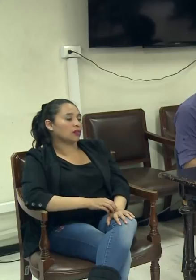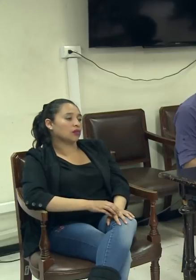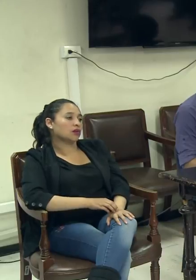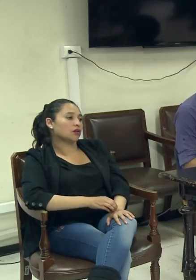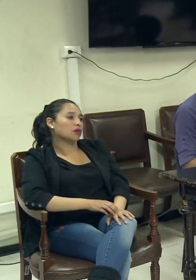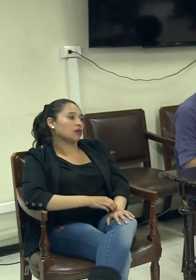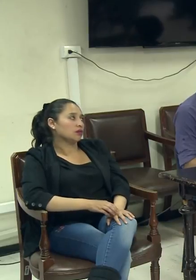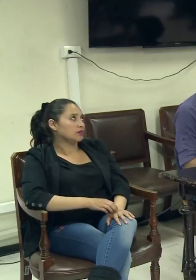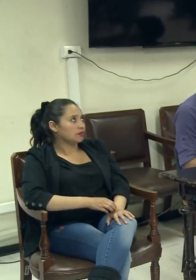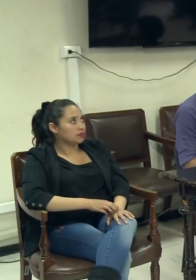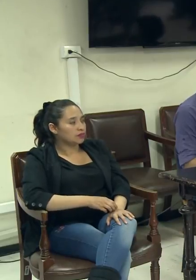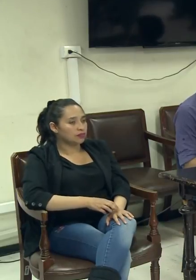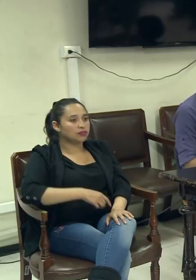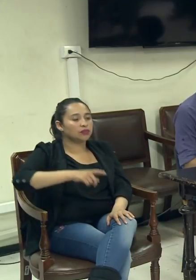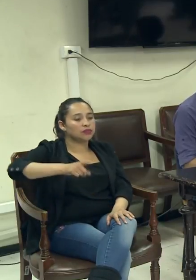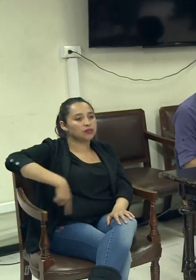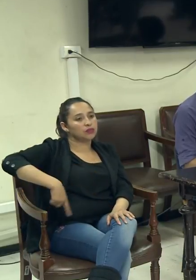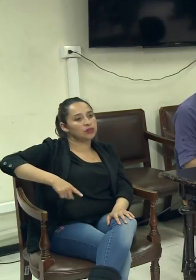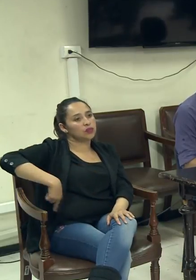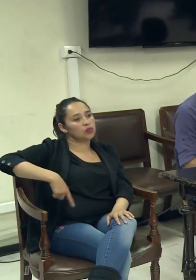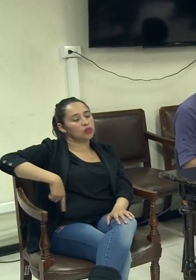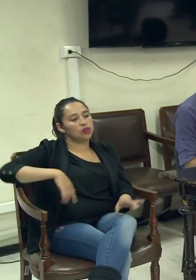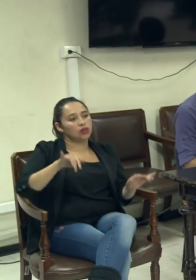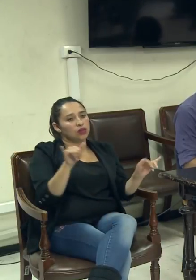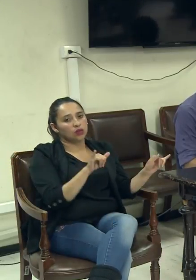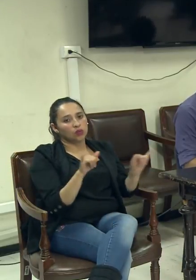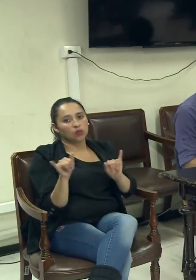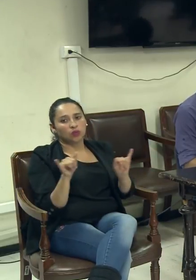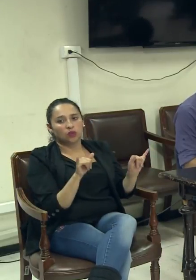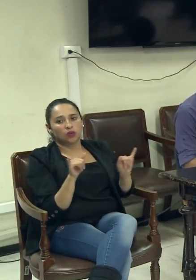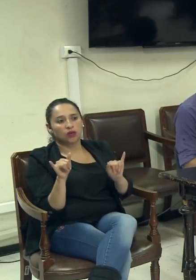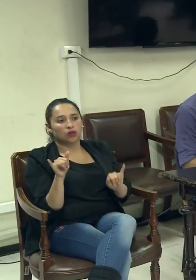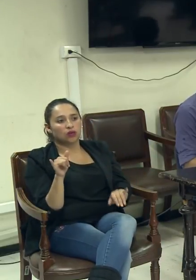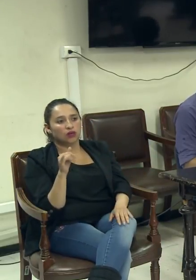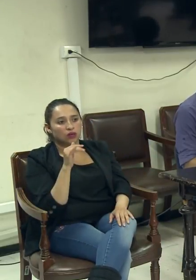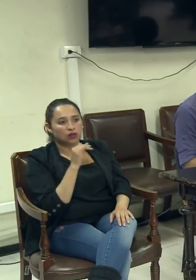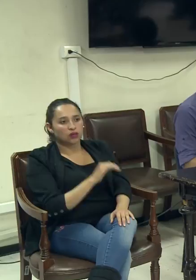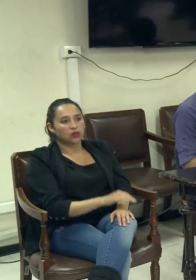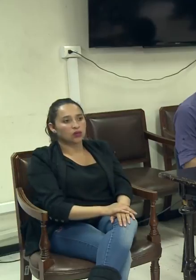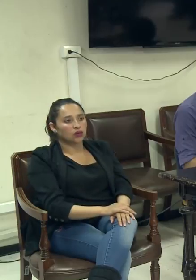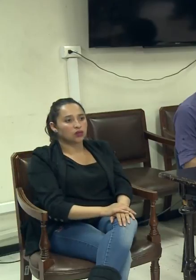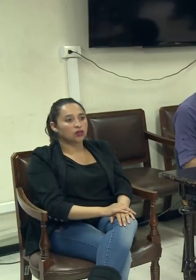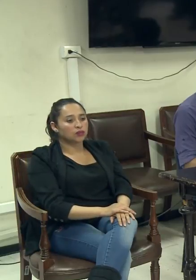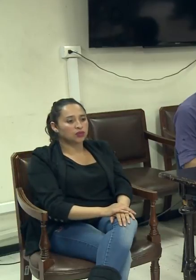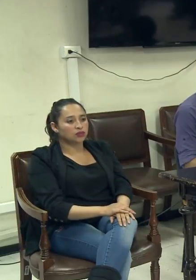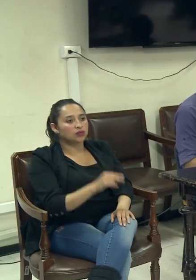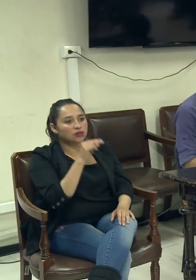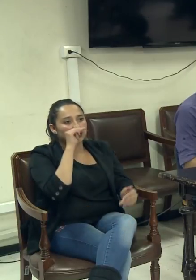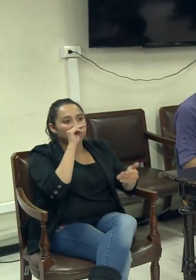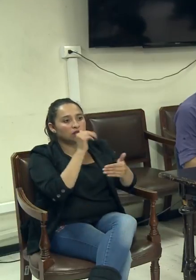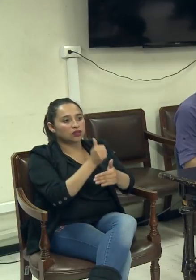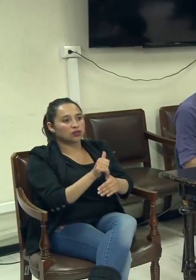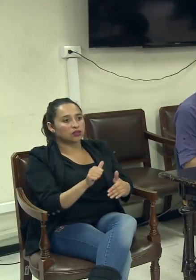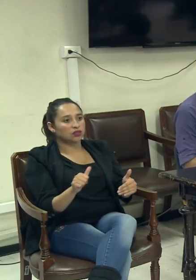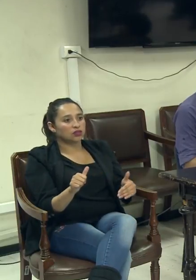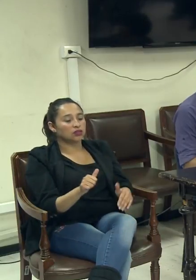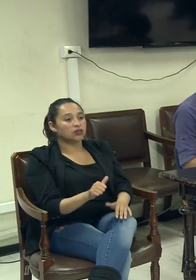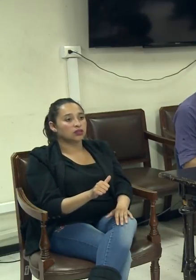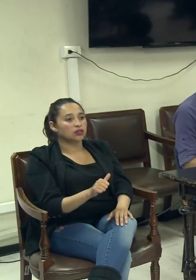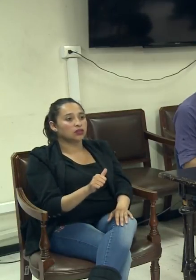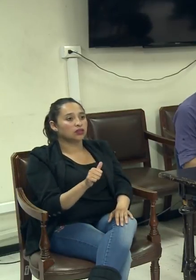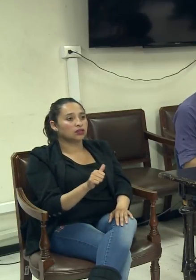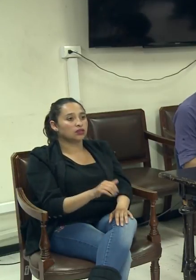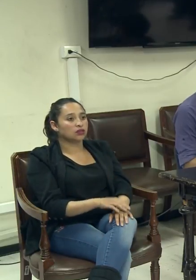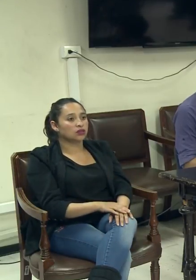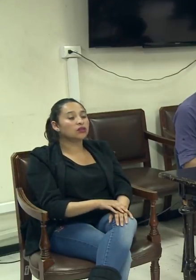Era una escuela que, por ejemplo, tenía todas las niñas, aquí me encanta porque